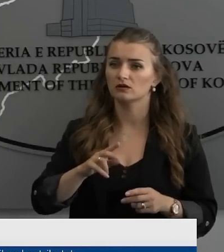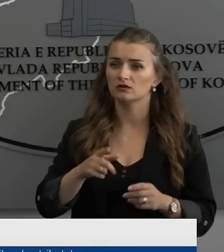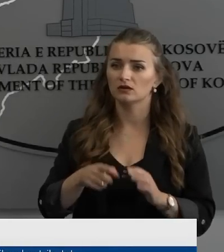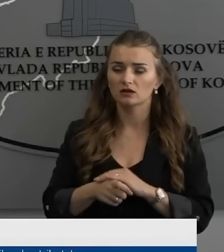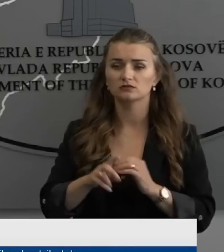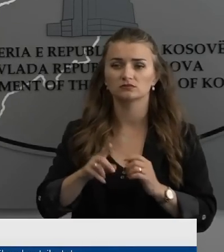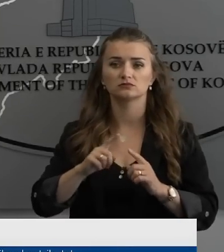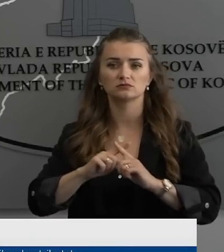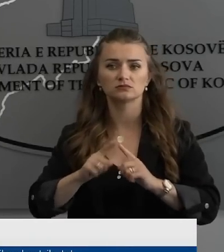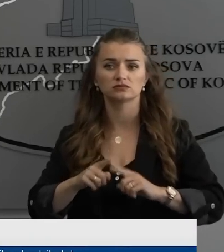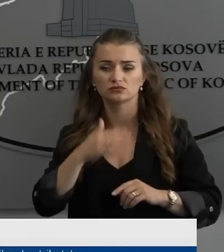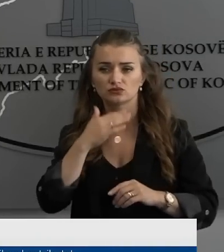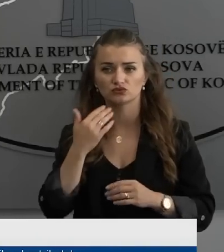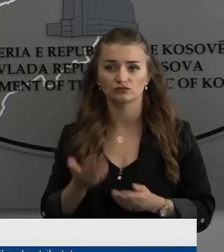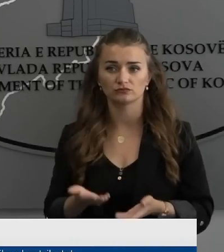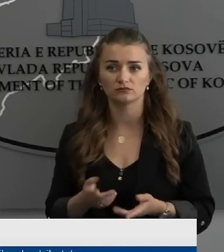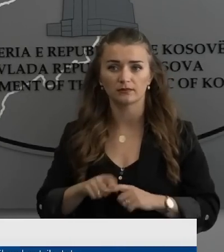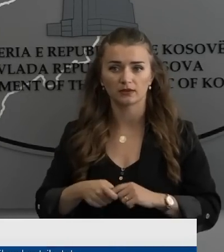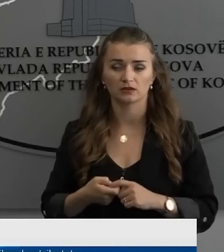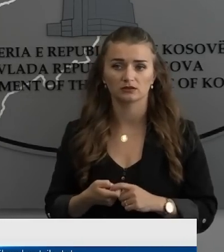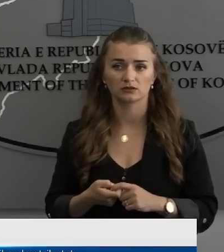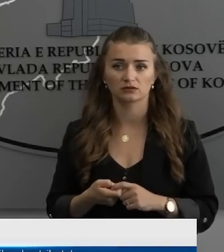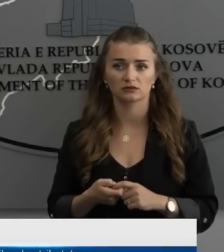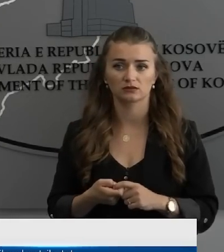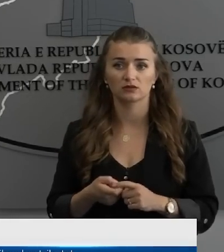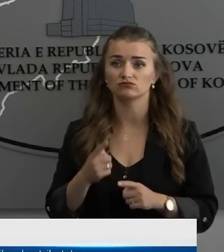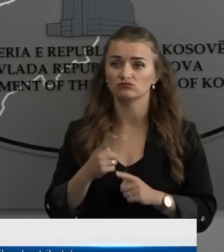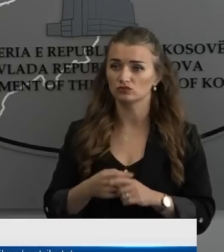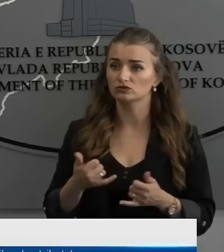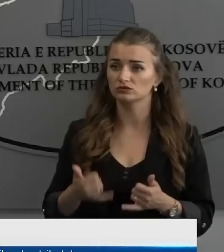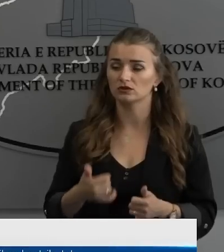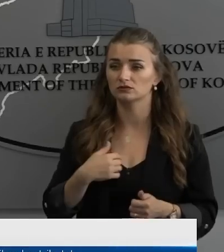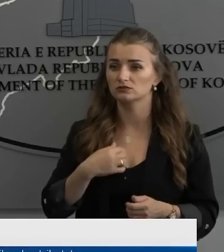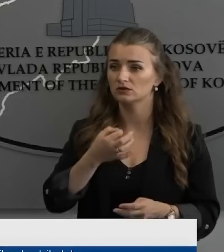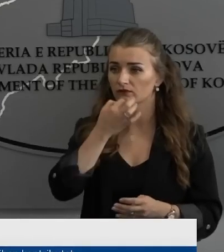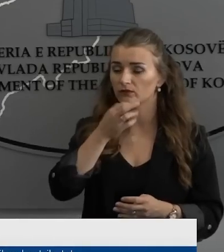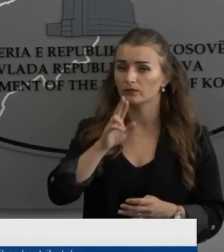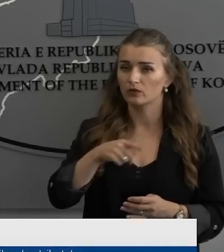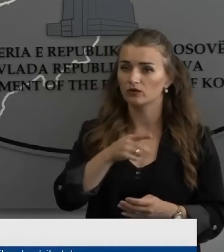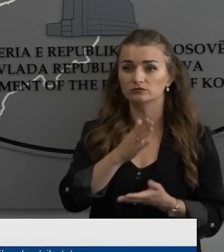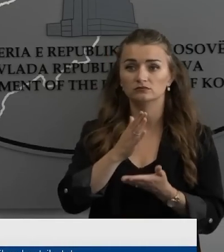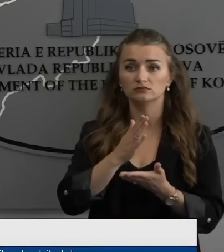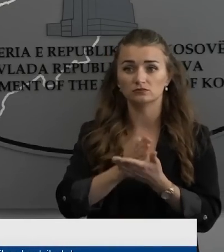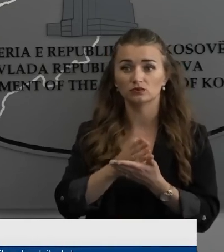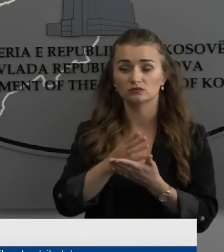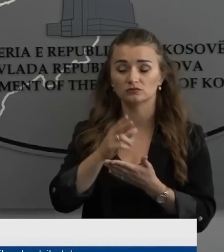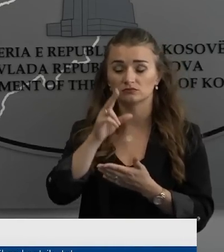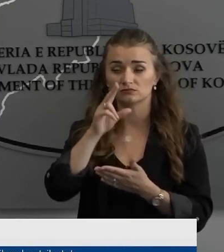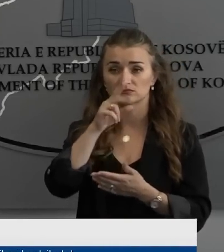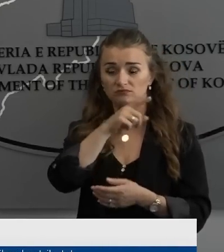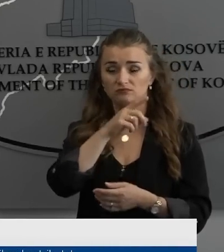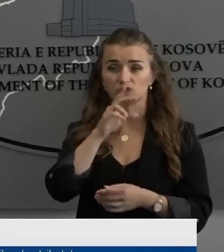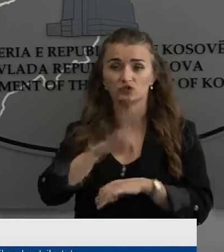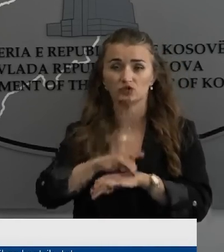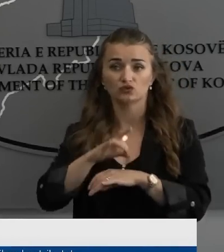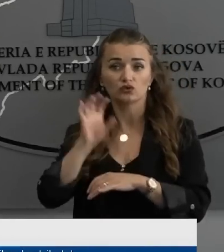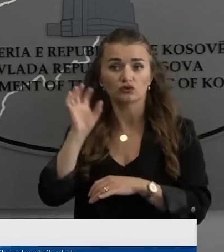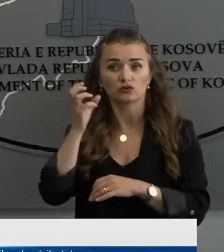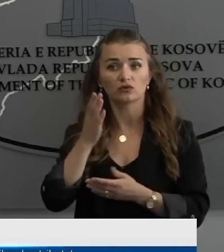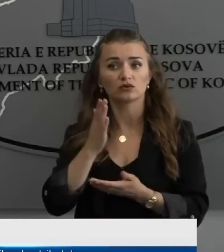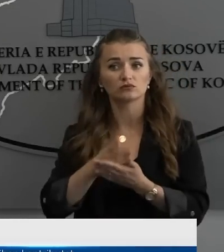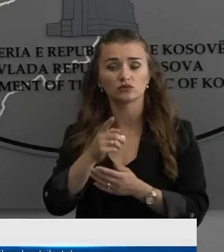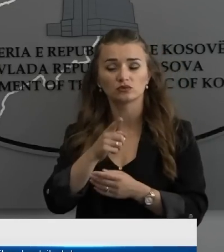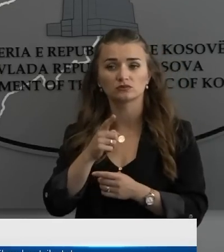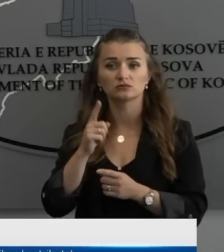Ose tash kemi këto informacionet se veturat e ambulancës, autoambulancat, jenë përdor për të